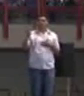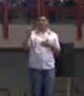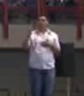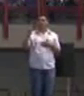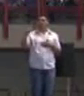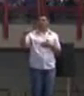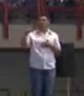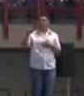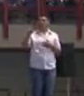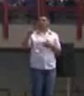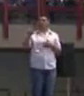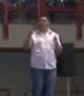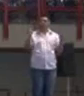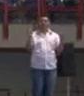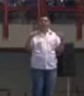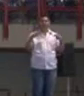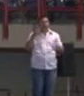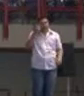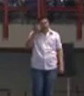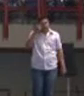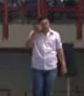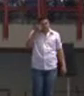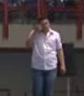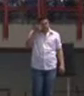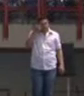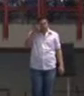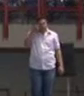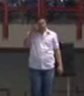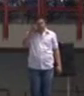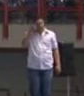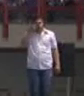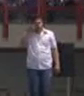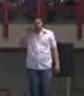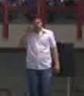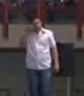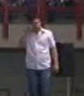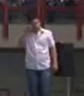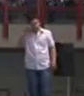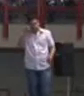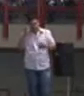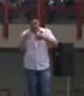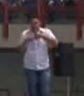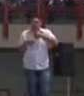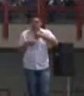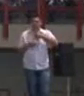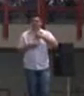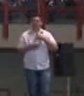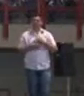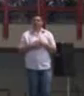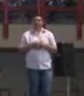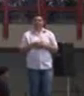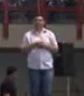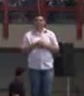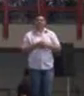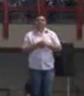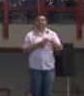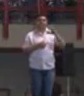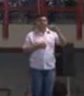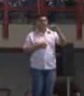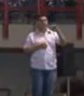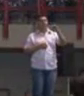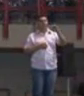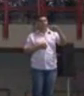mesma coisa. Cateto oposto dividido pela hipotenusa. Beleza? E o que é que a gente chama de cosseno de um ângulo? O cosseno é uma outra